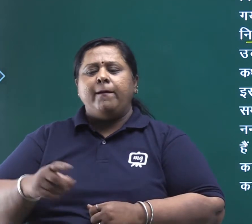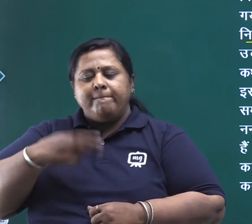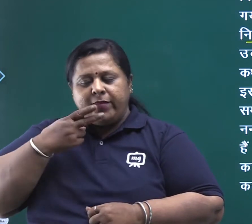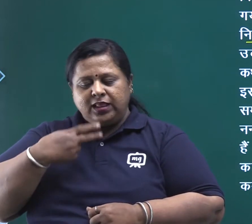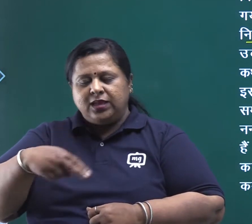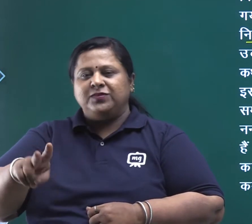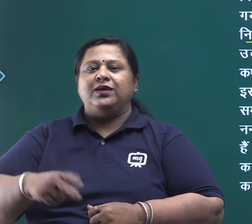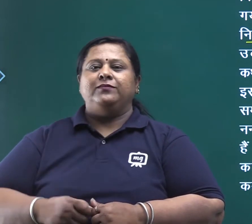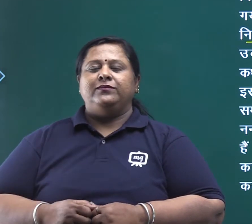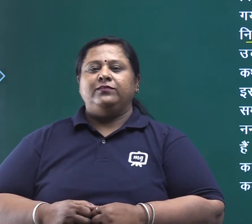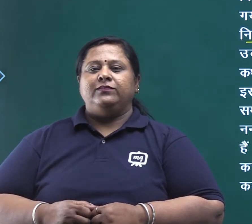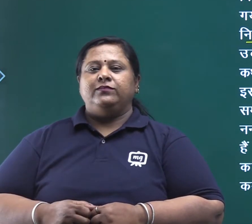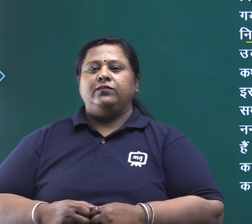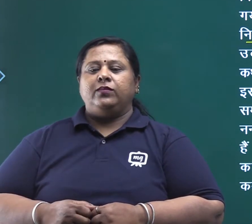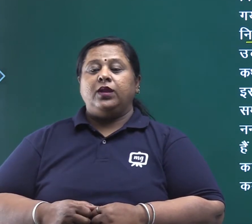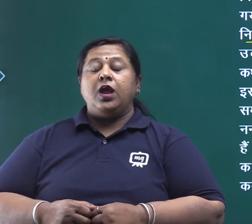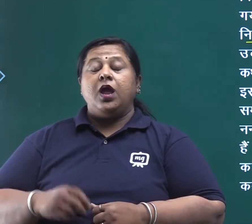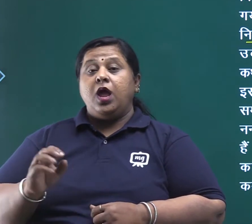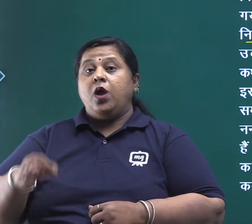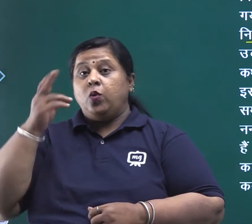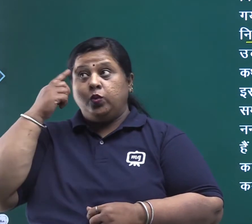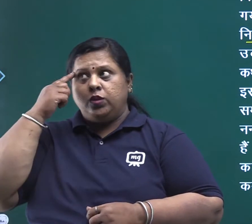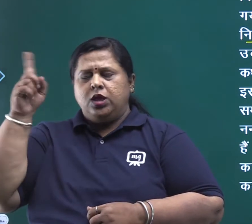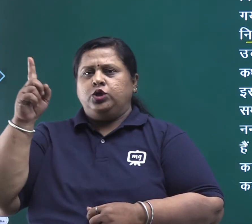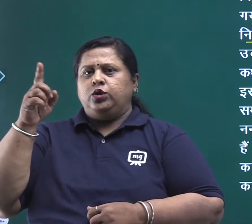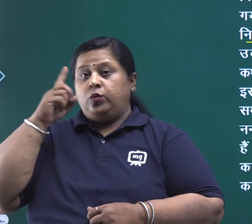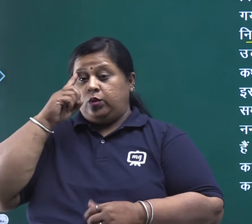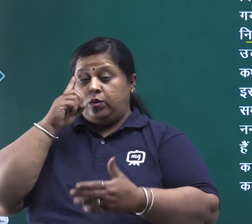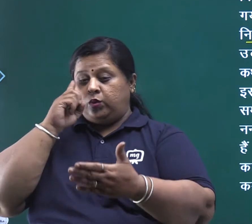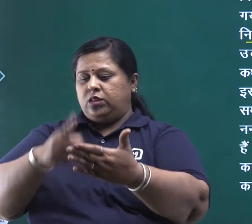माध्यम से एक उद्देश्यपूर्ण